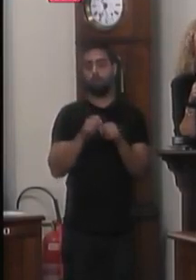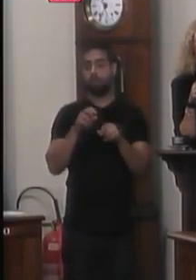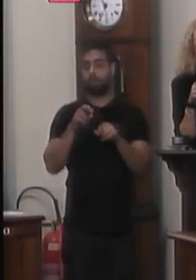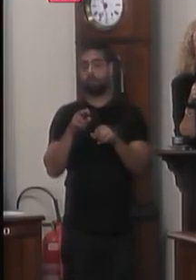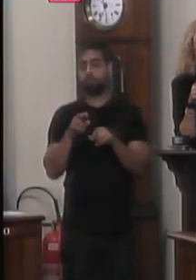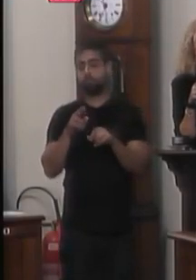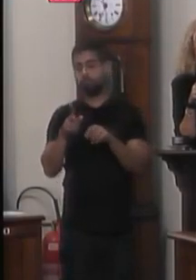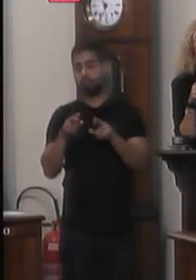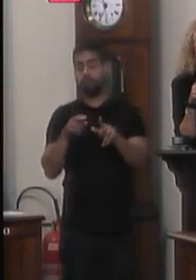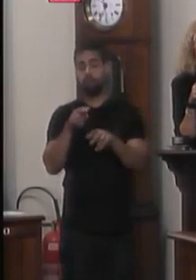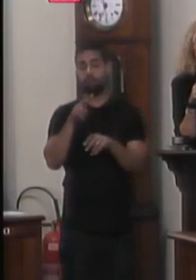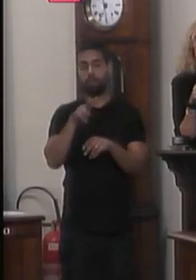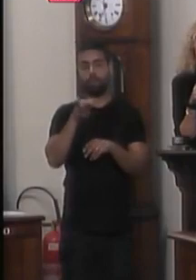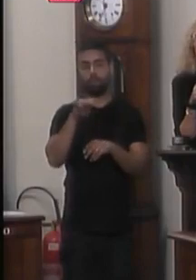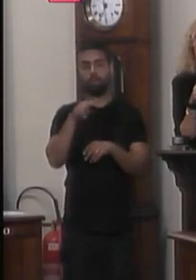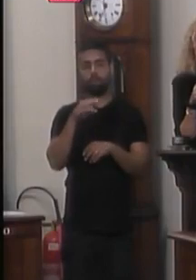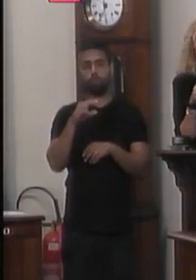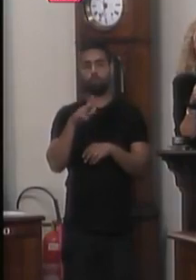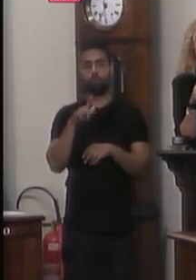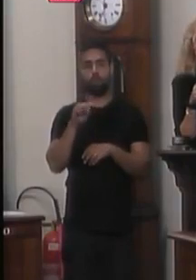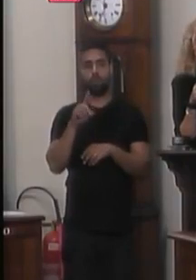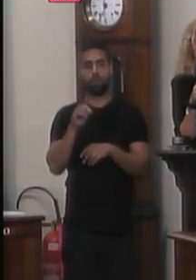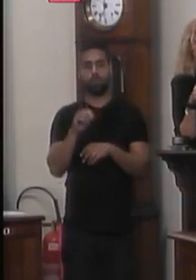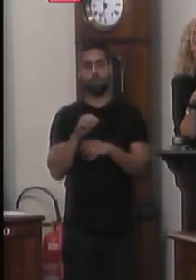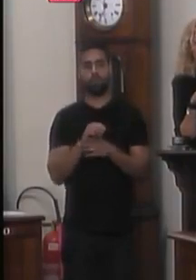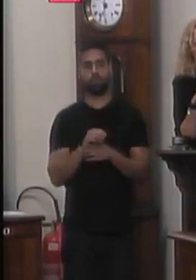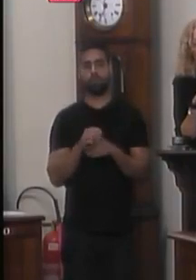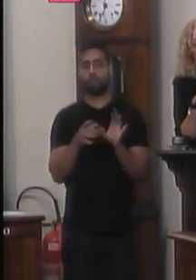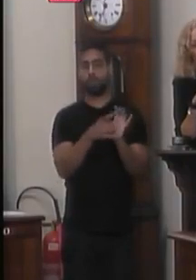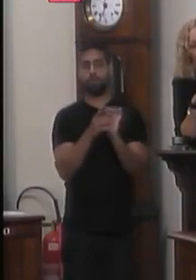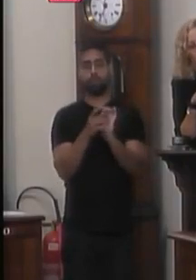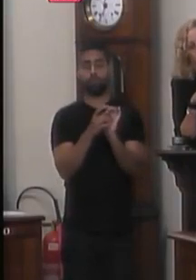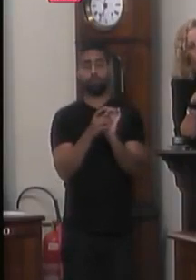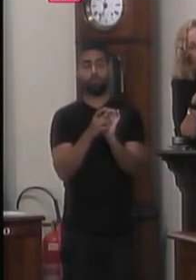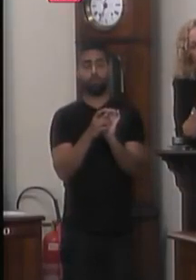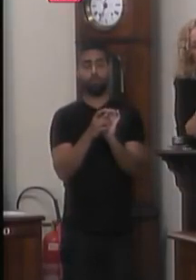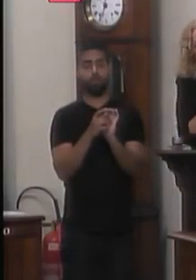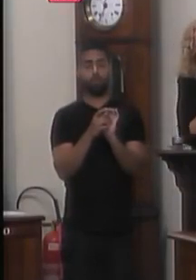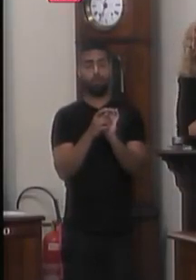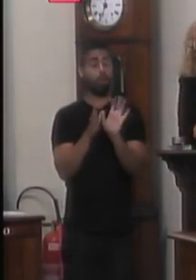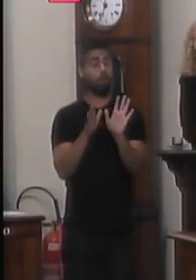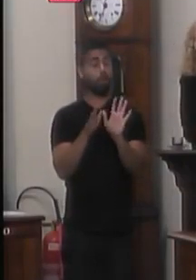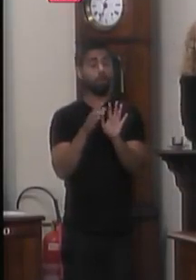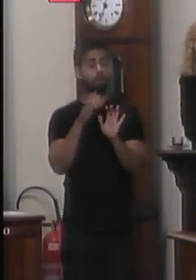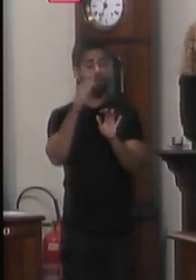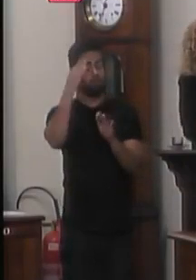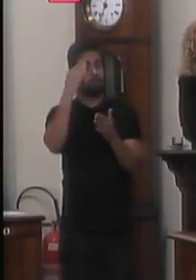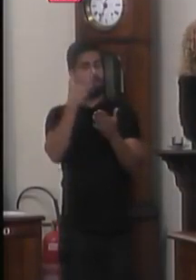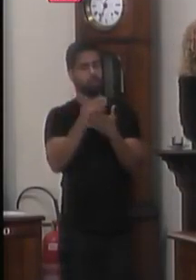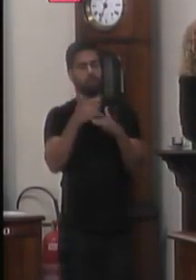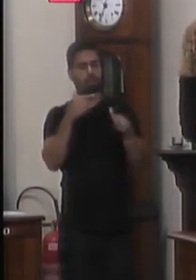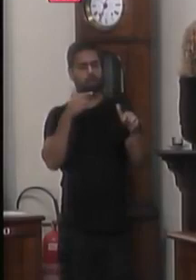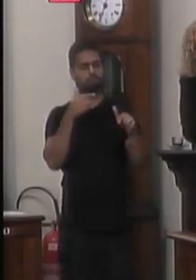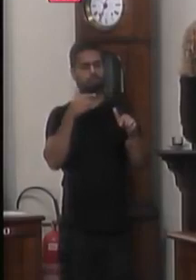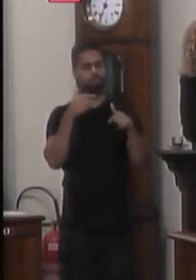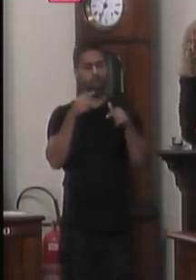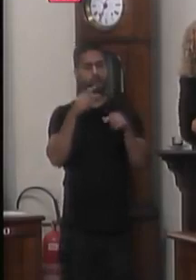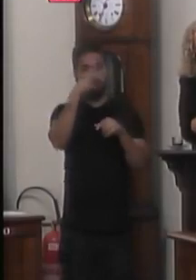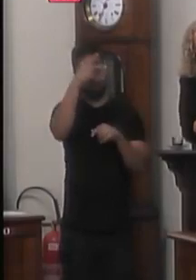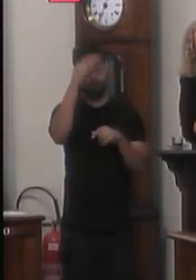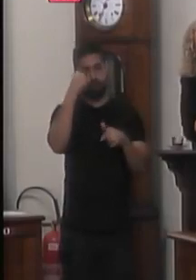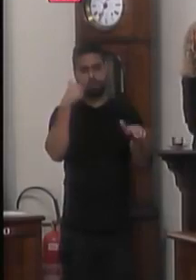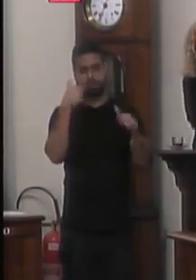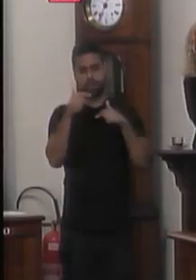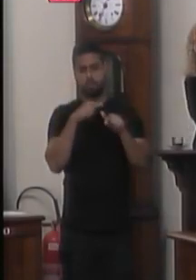forma vinculada, porque são recursos vinculados. Mas eu acredito que a prefeitura trabalhou o ano todinho em cima ali